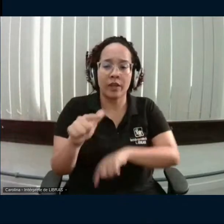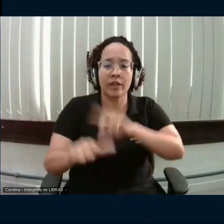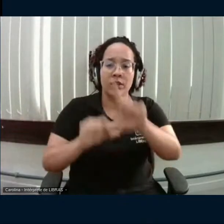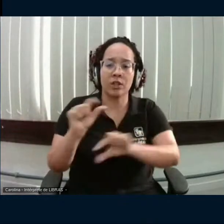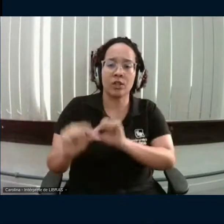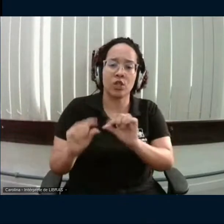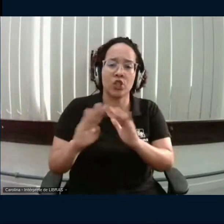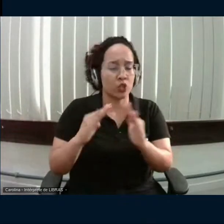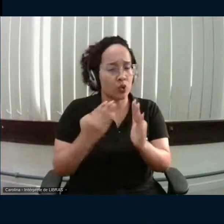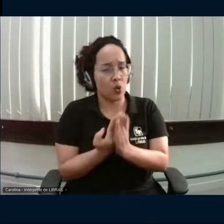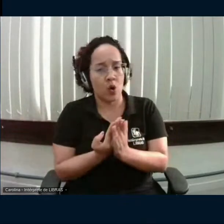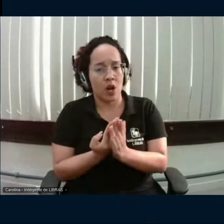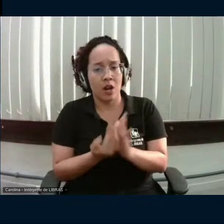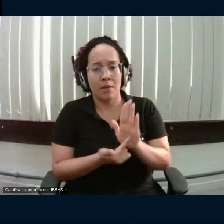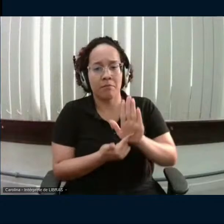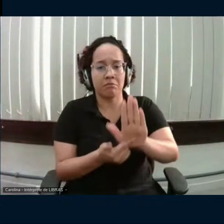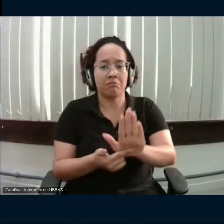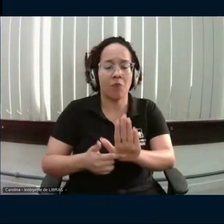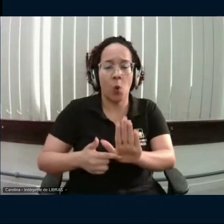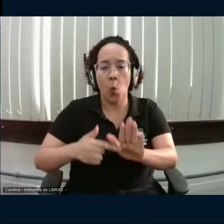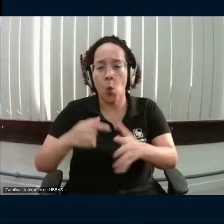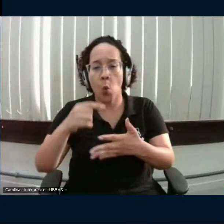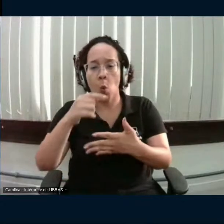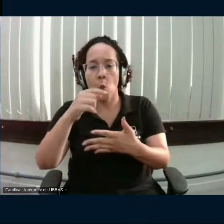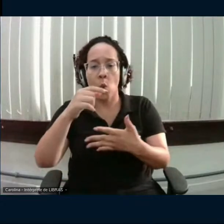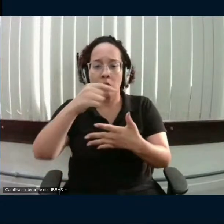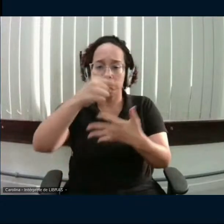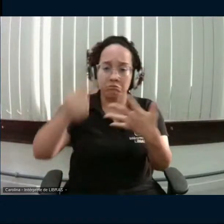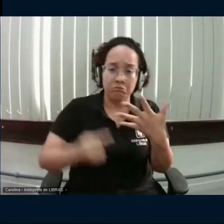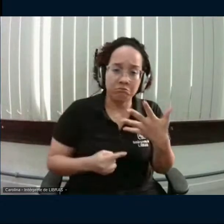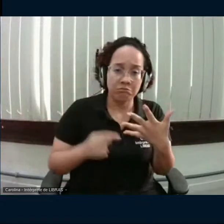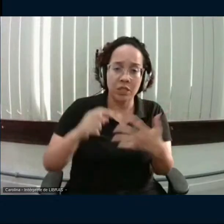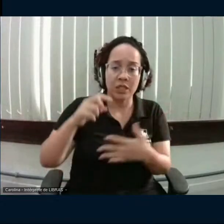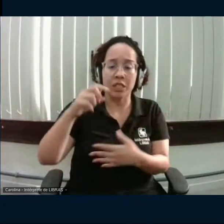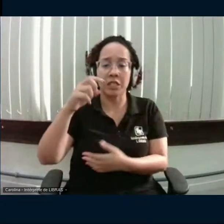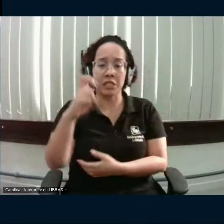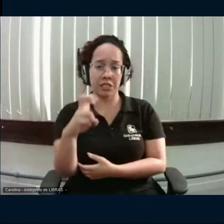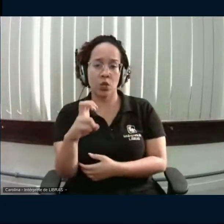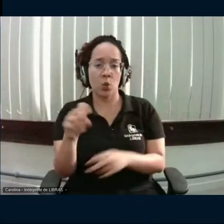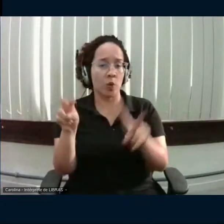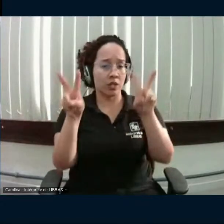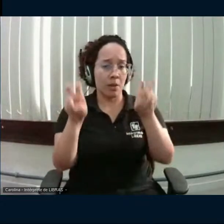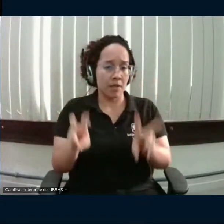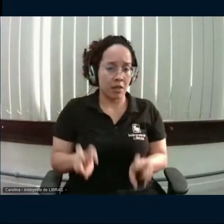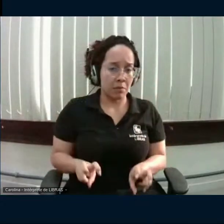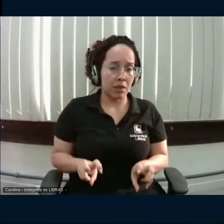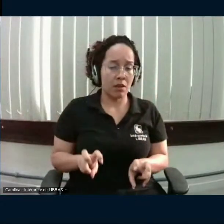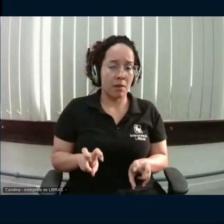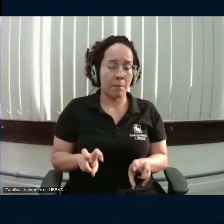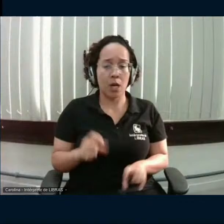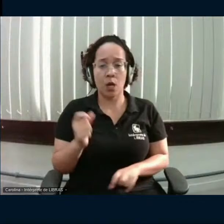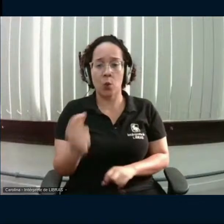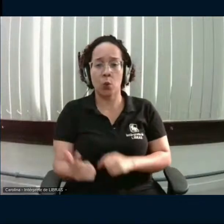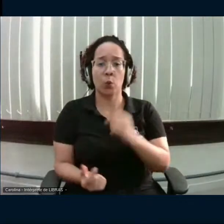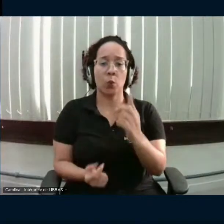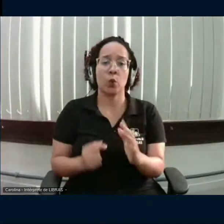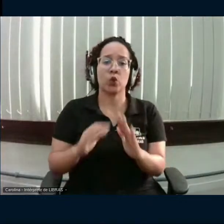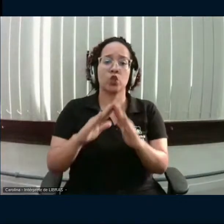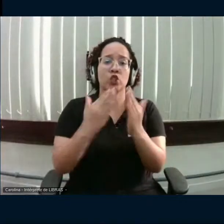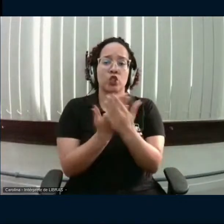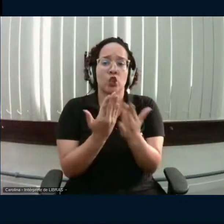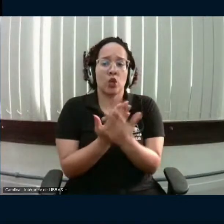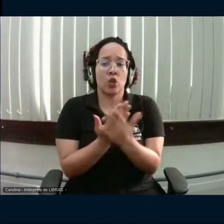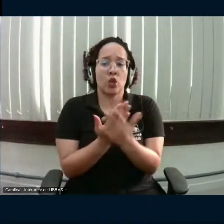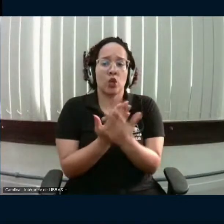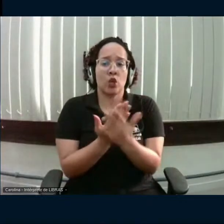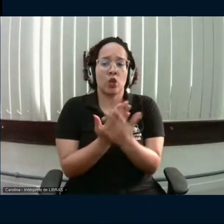escolas não ofertam 4, 5 itinerários, em torno de 1/3 delas oferece apenas 1 itinerário, né? Vamos lembrar que o Brasil